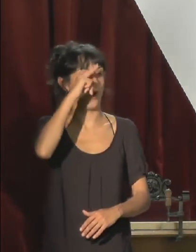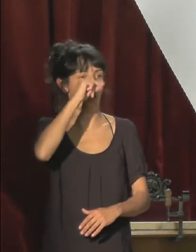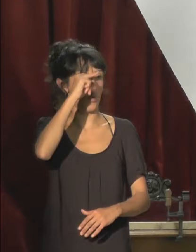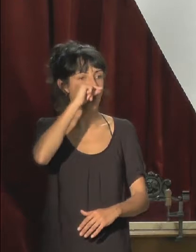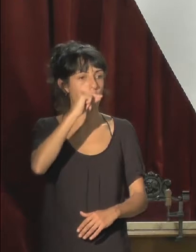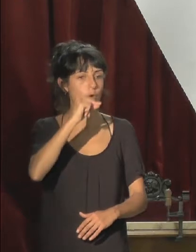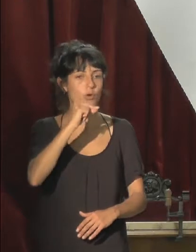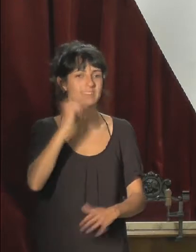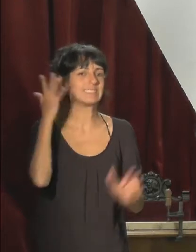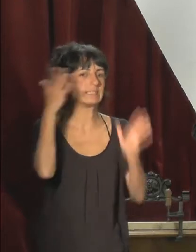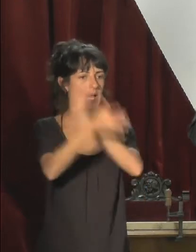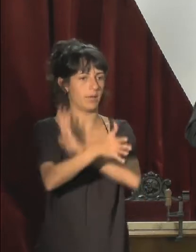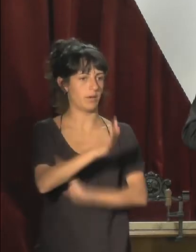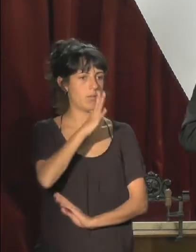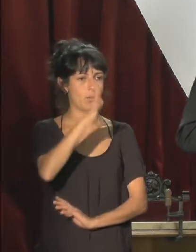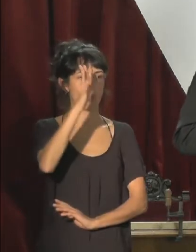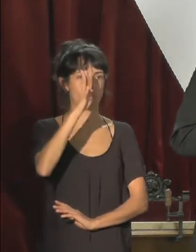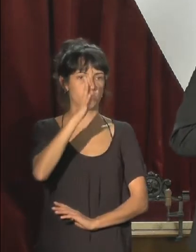miña terra.